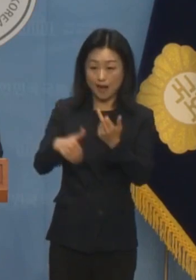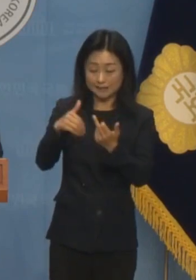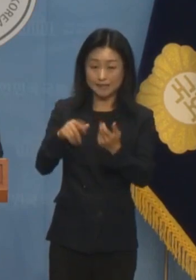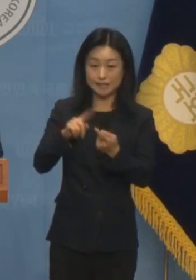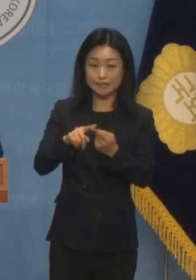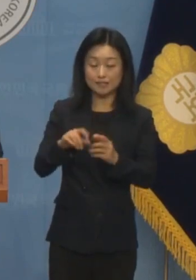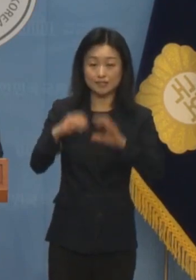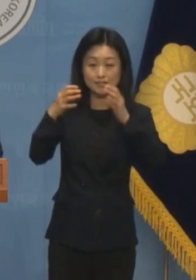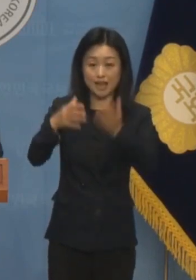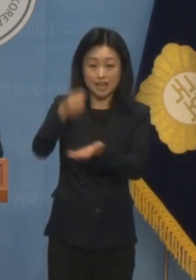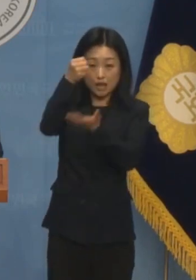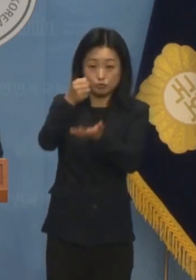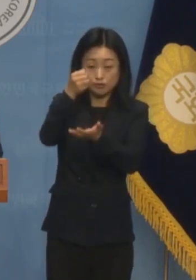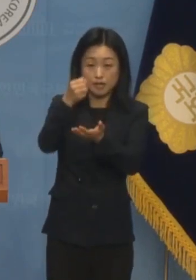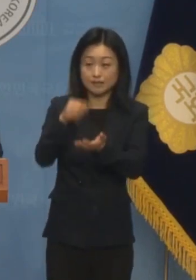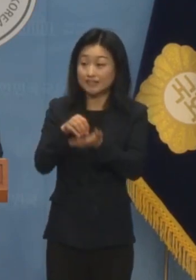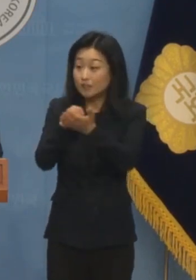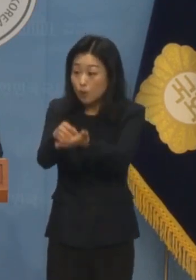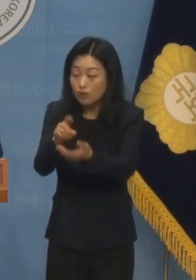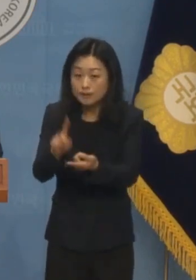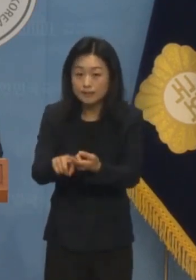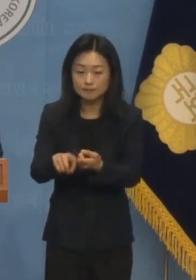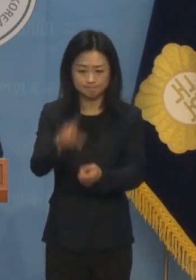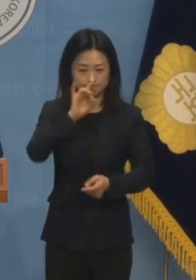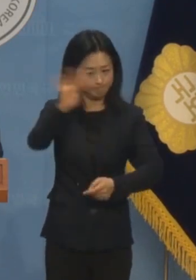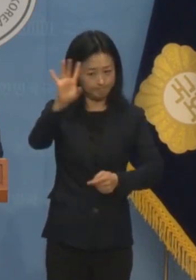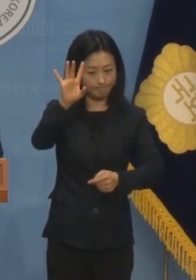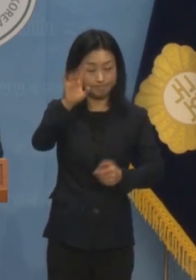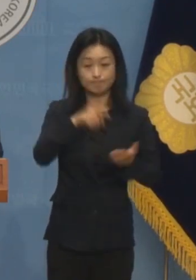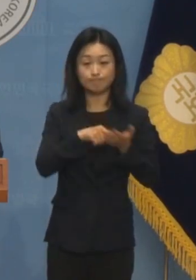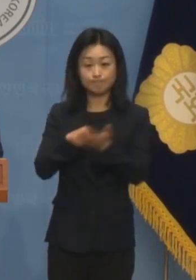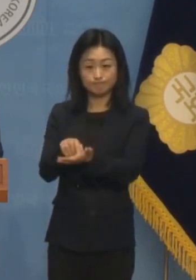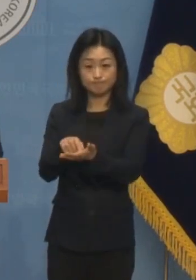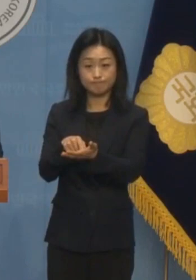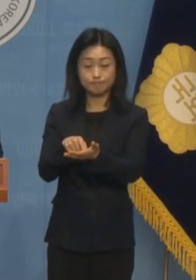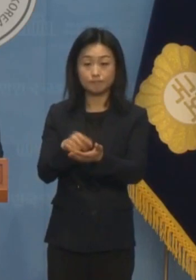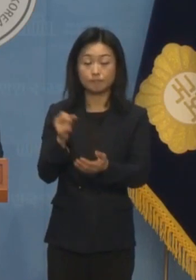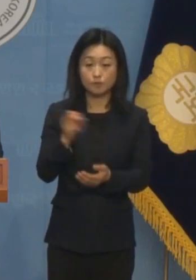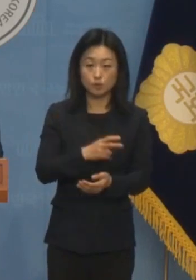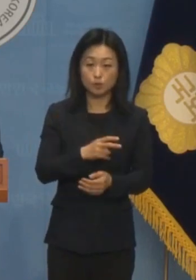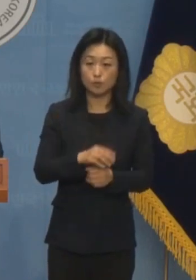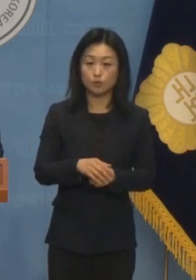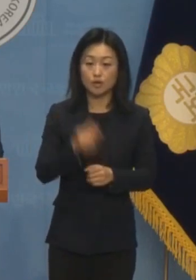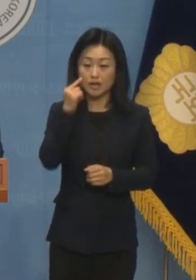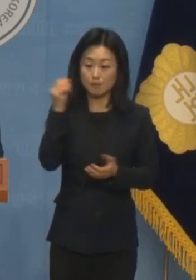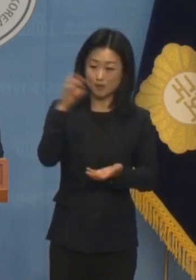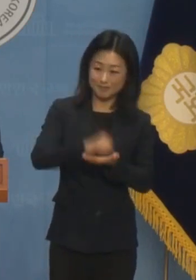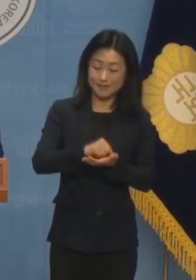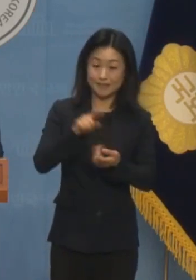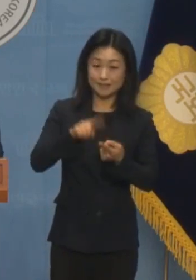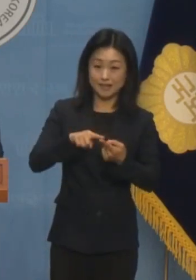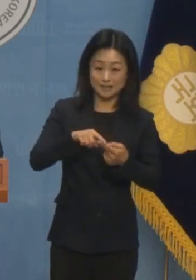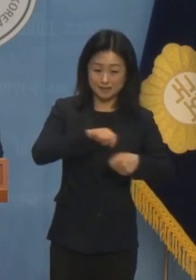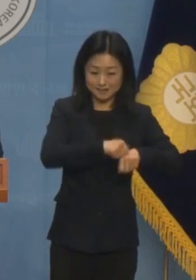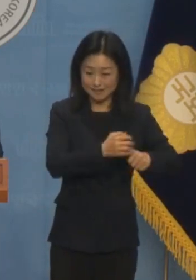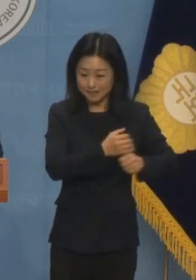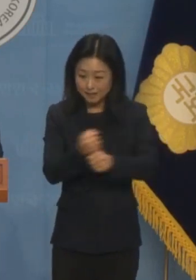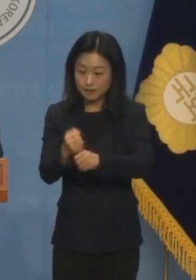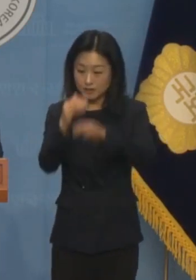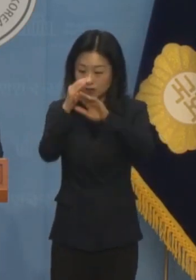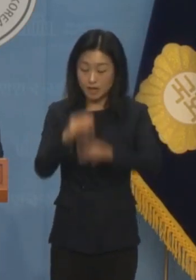등재 재신청 철회 및 일본 근대산업 시설 유네스코 권고 이행 촉구 결의안을